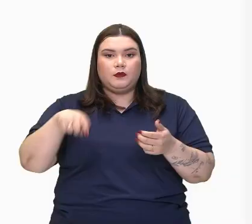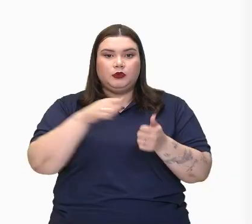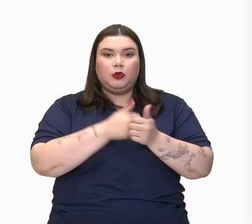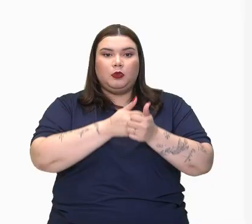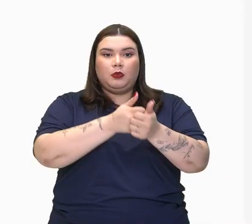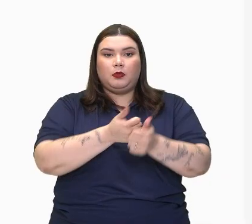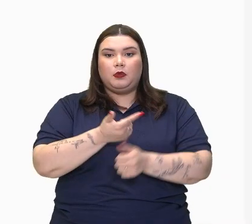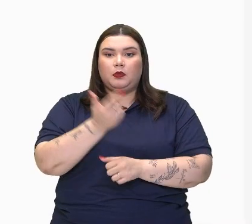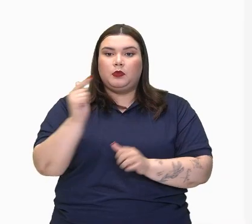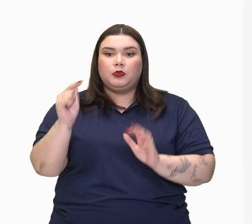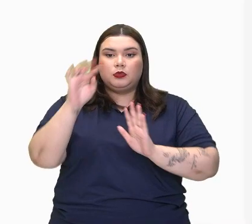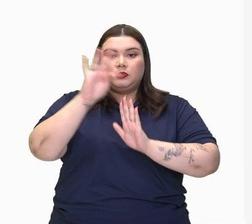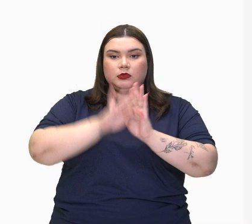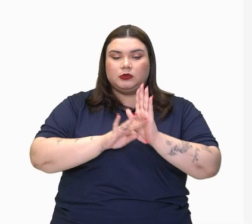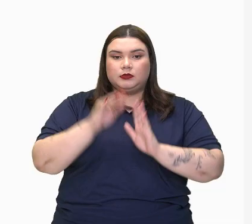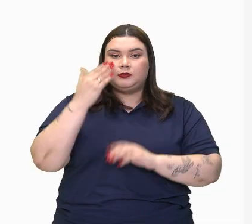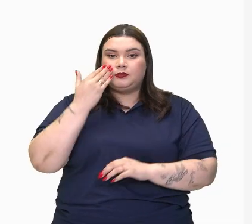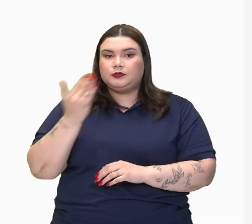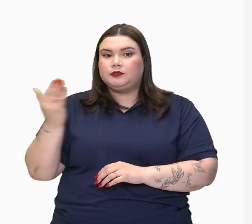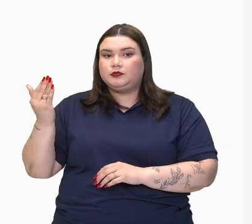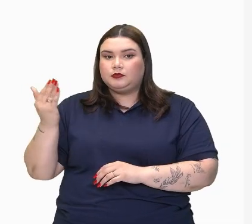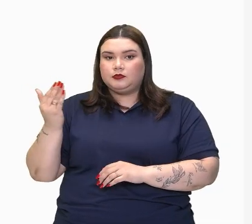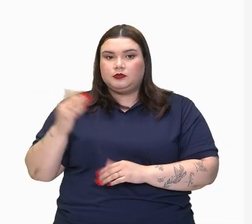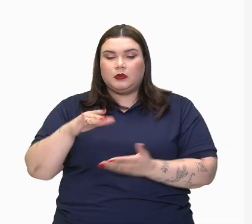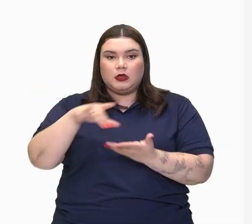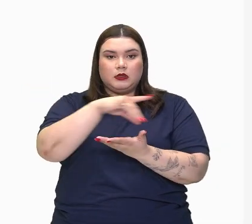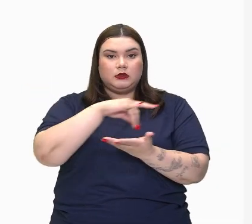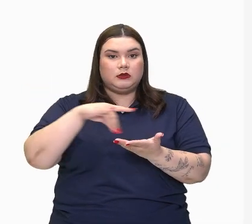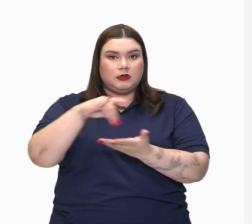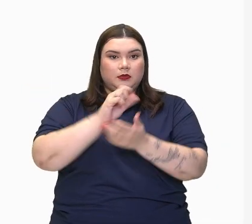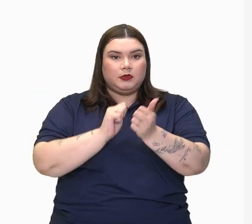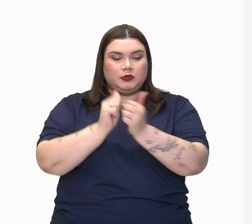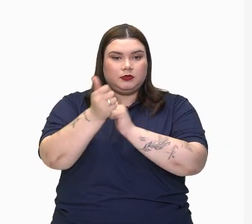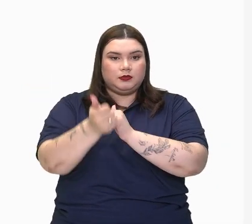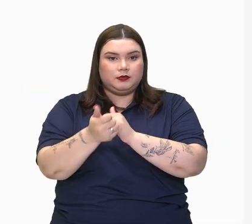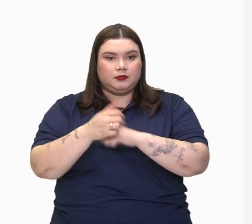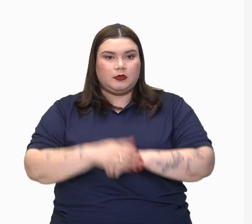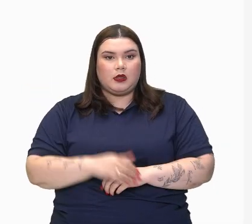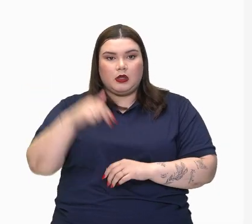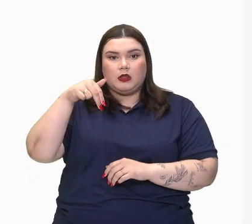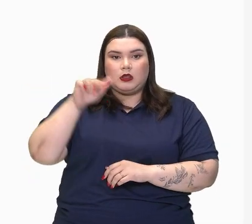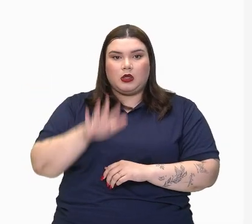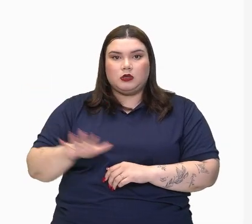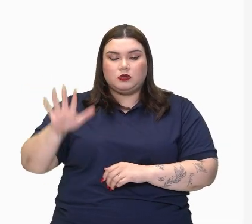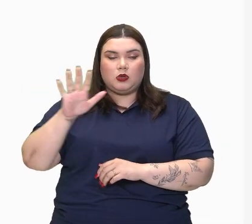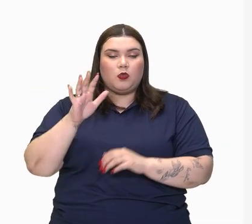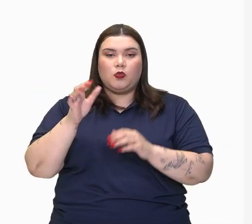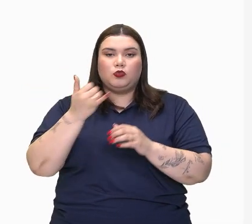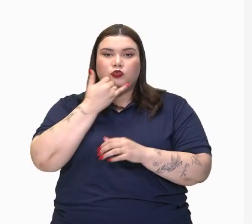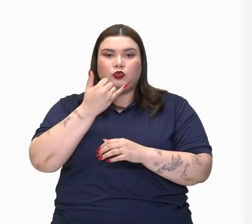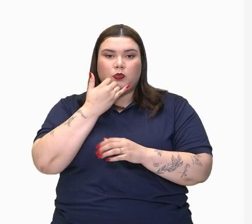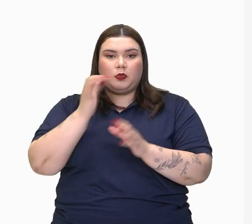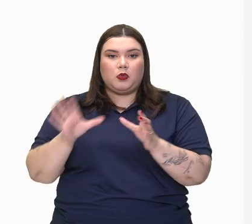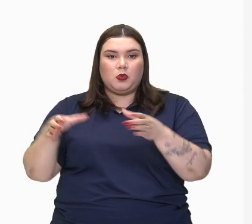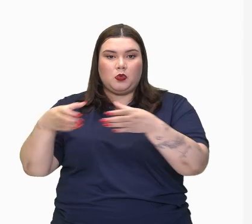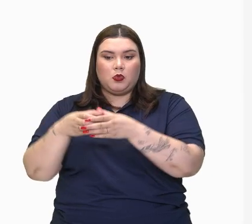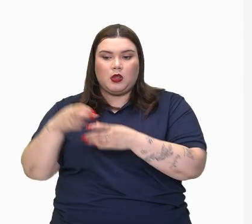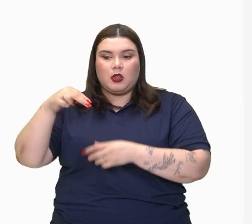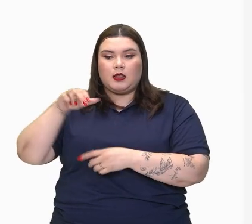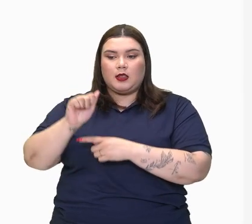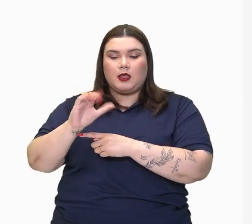comigo, que diz: Semean Esportes. Nacional e Penarol protagonizam um